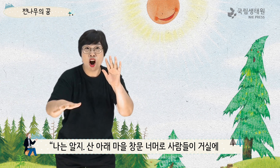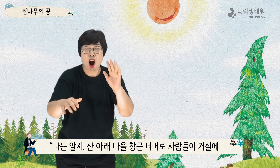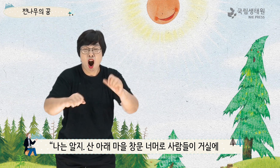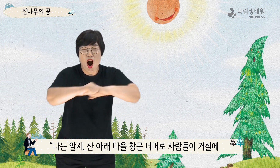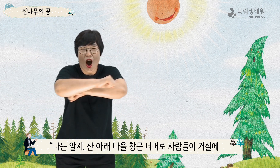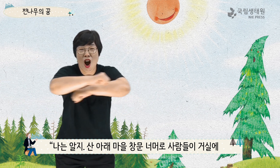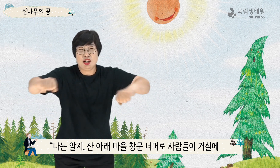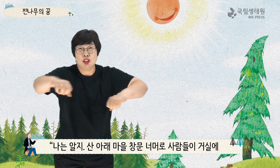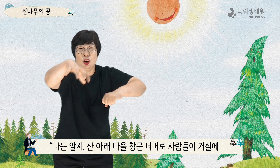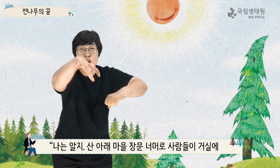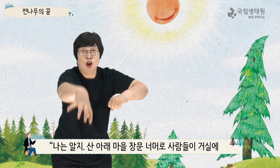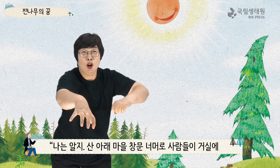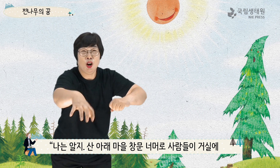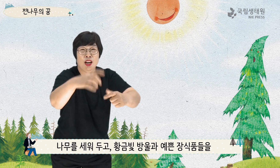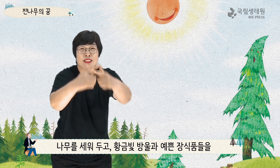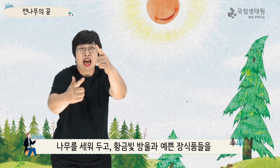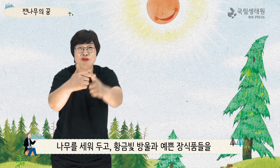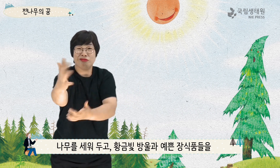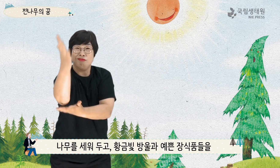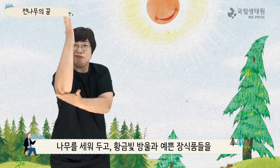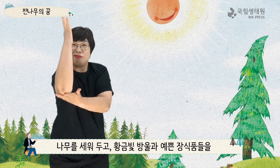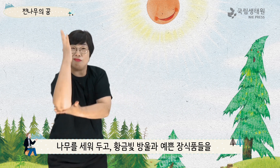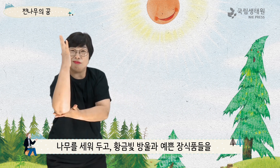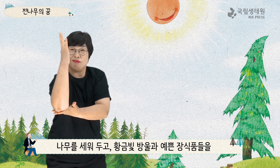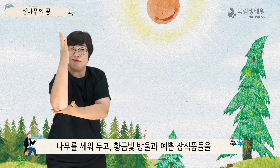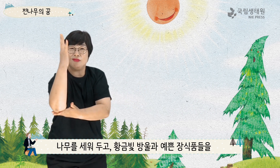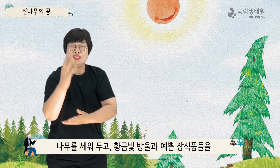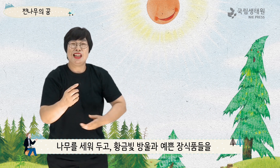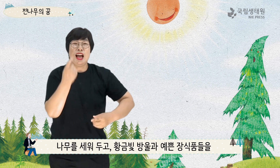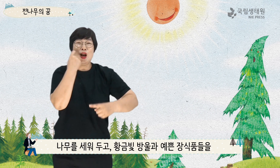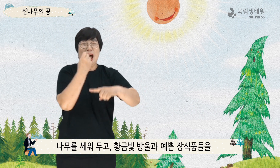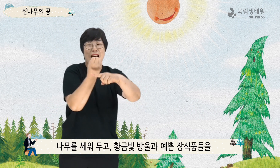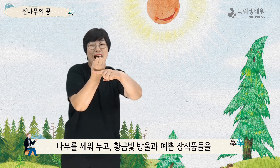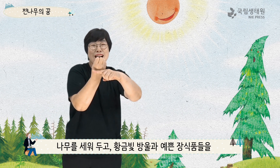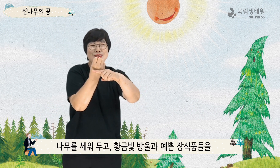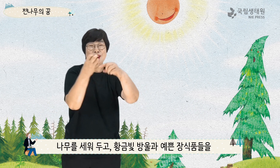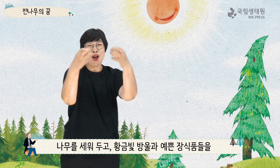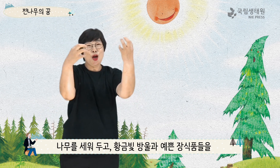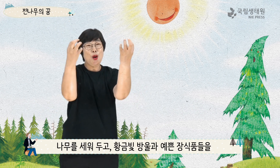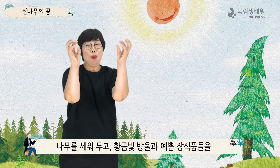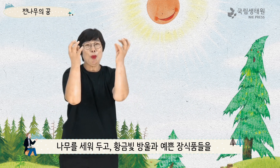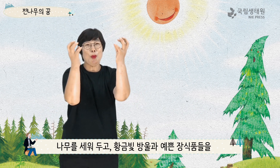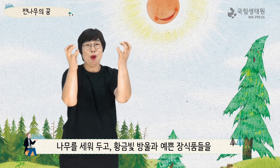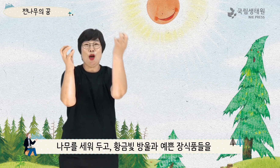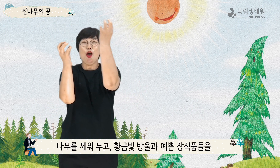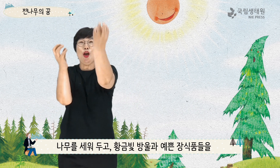사람들이 거실에 나무를 세워두고 황금빛 방울과 예쁜 장식품들을